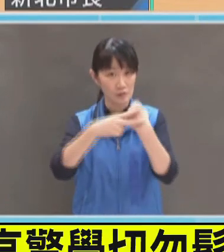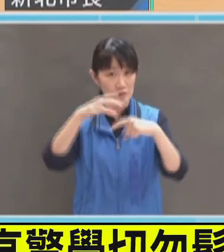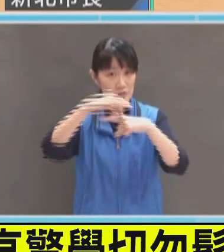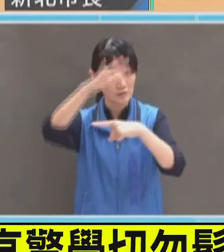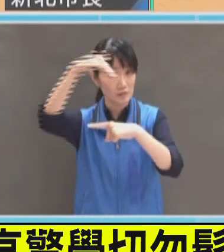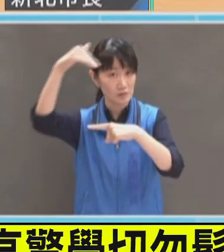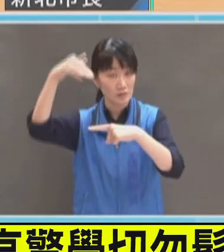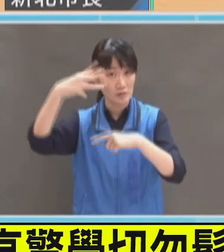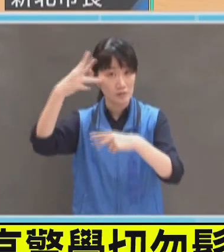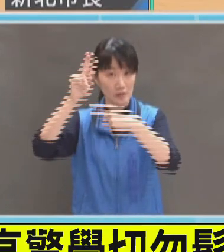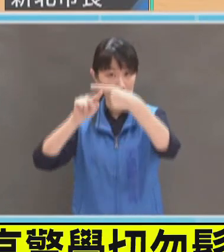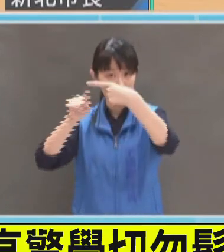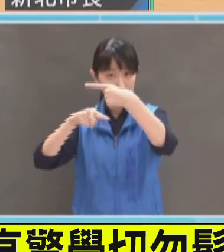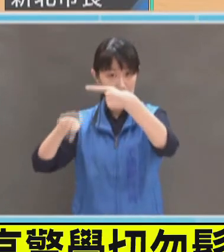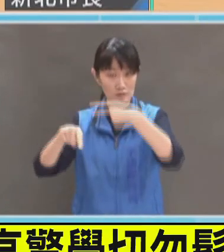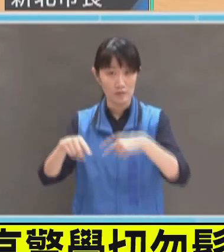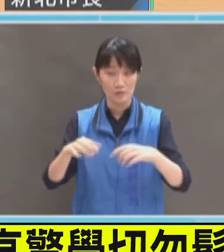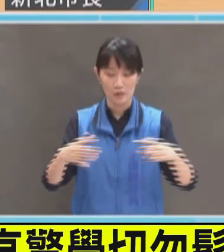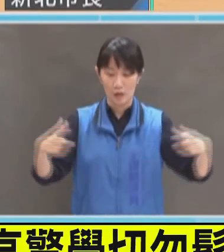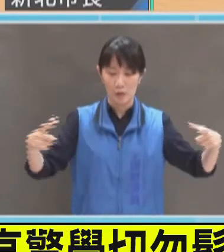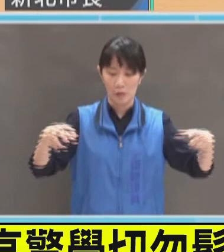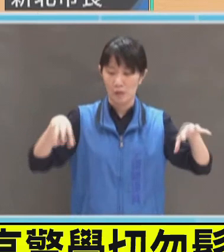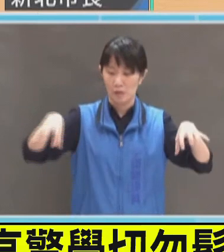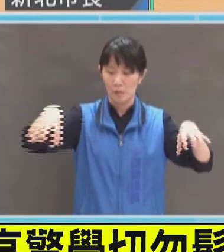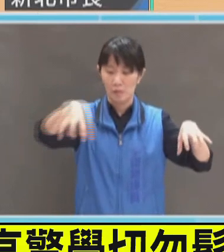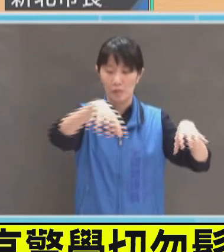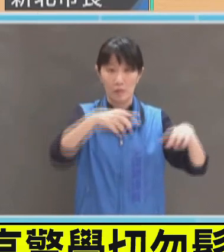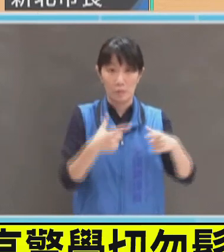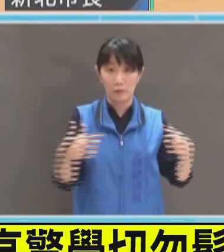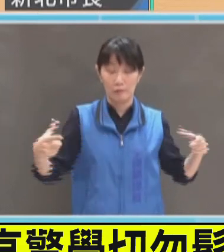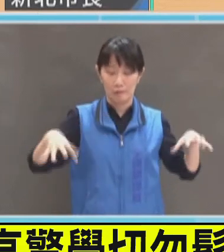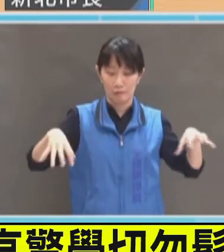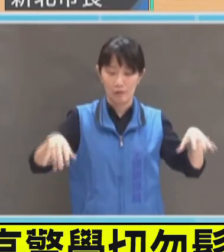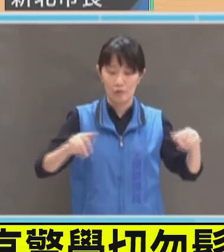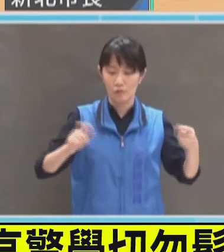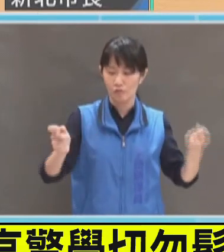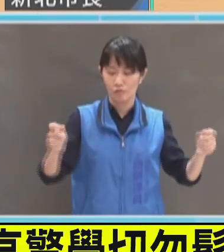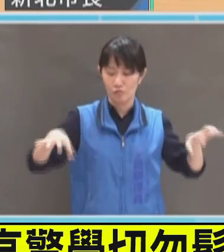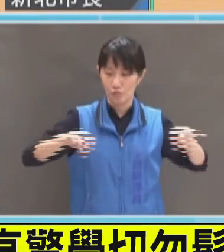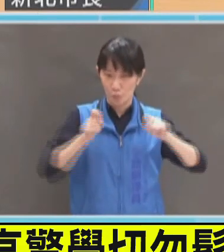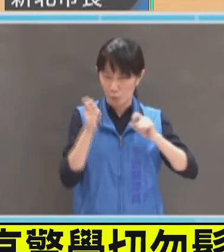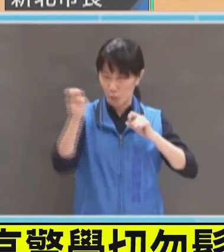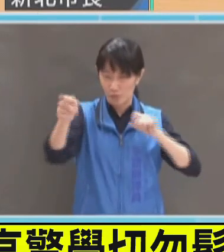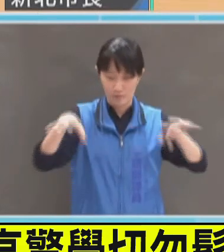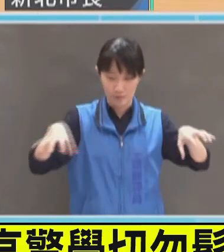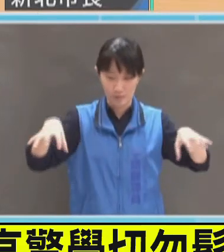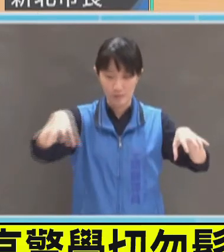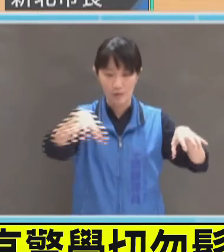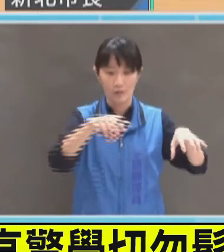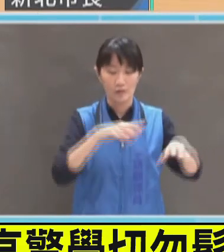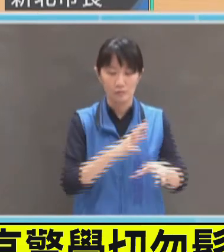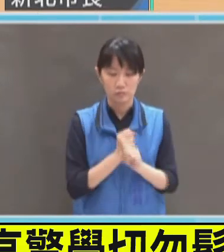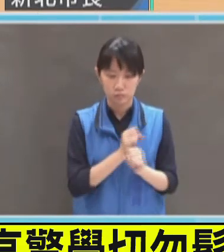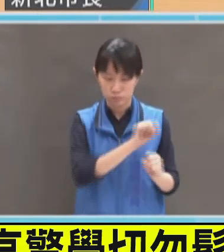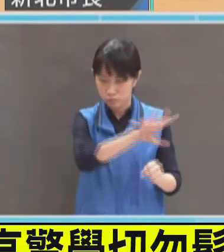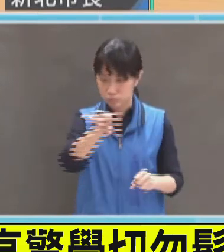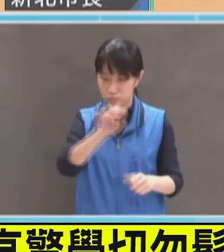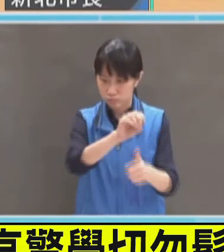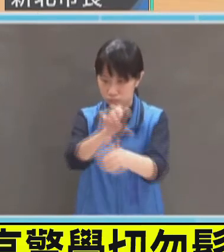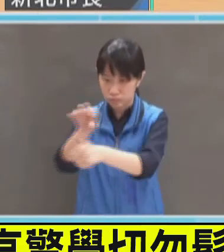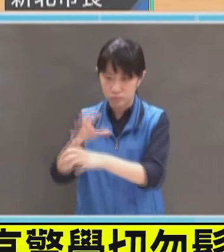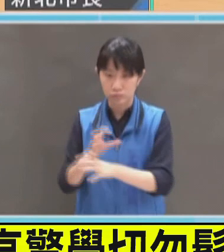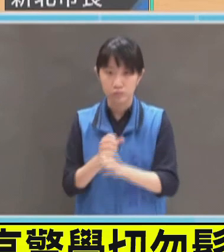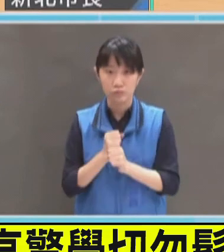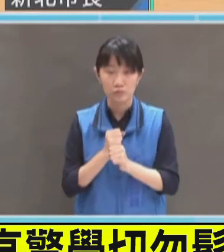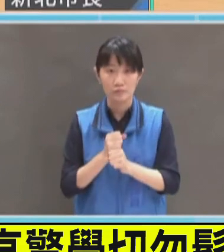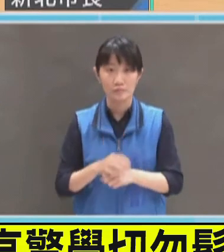山、三芝这些比较外围周遭的，我们更要提醒他们，因为在整个疫情上我们是要逐渐的